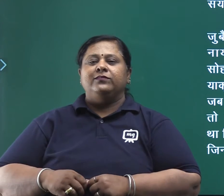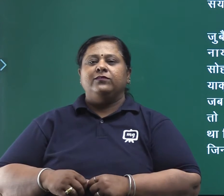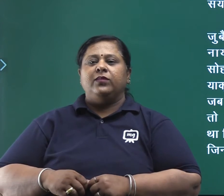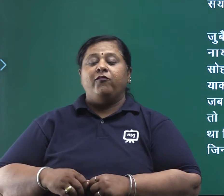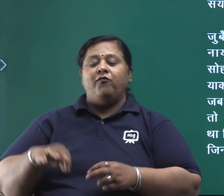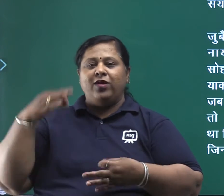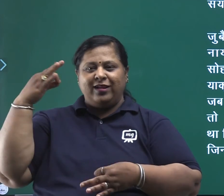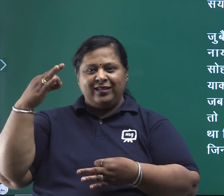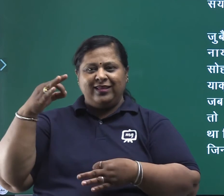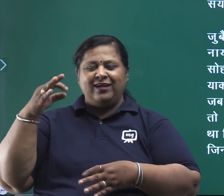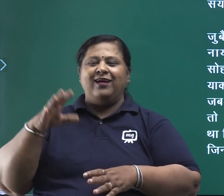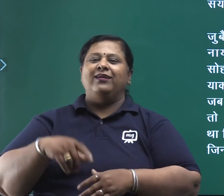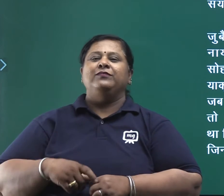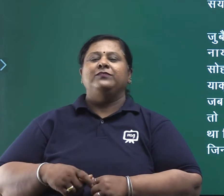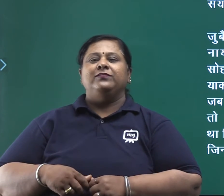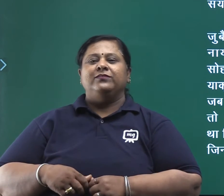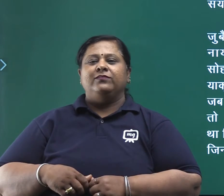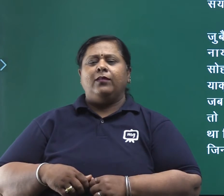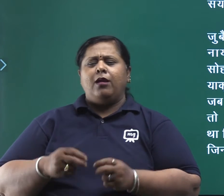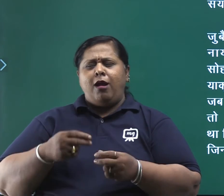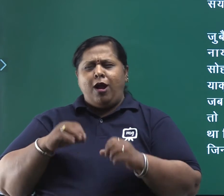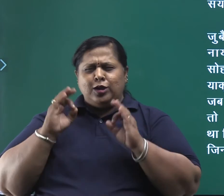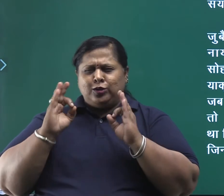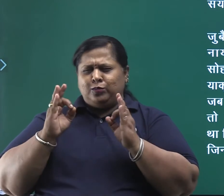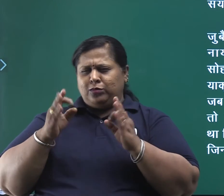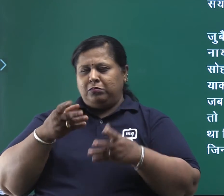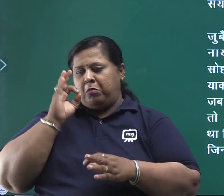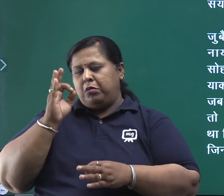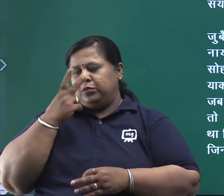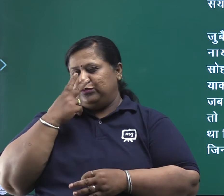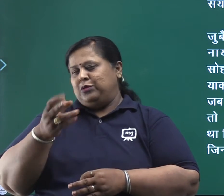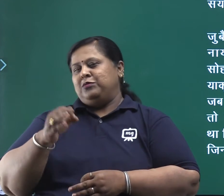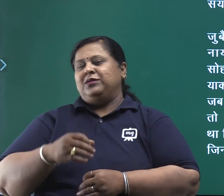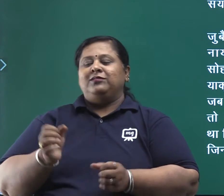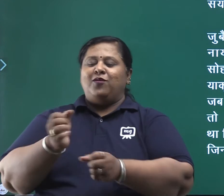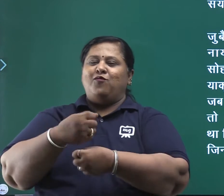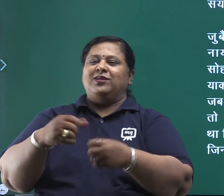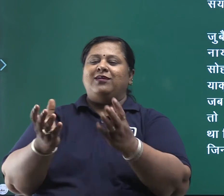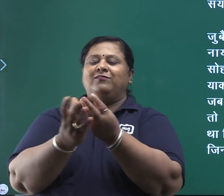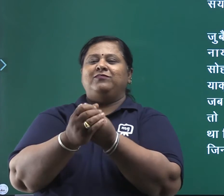व नृत्य का अद्भुत संयोजन था।